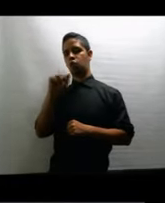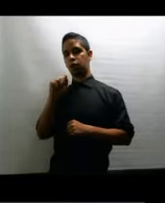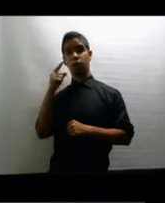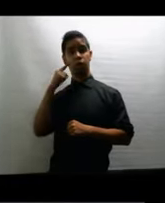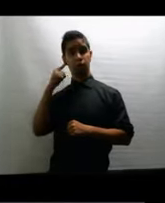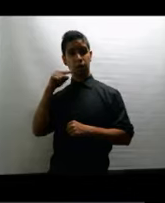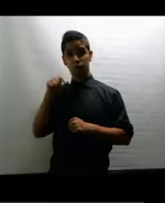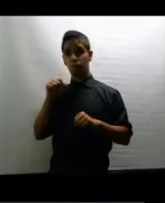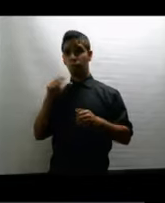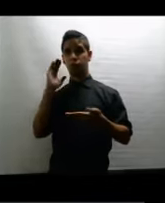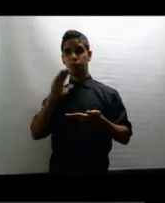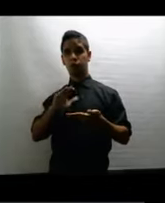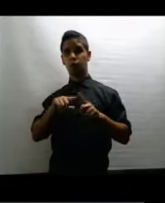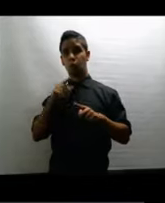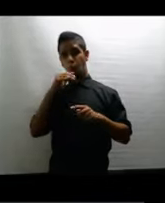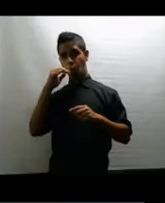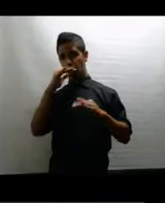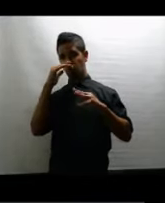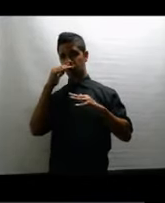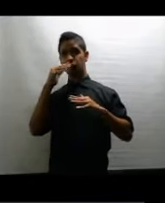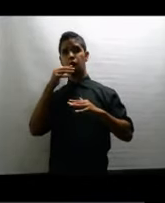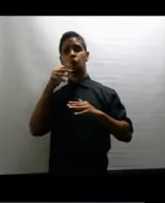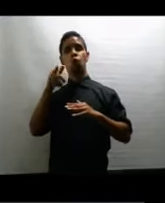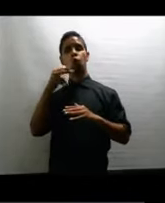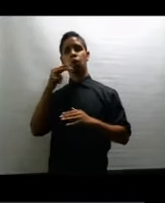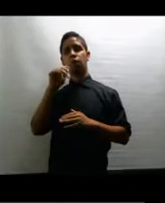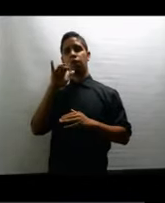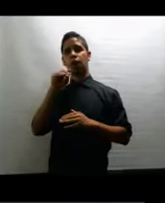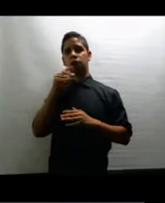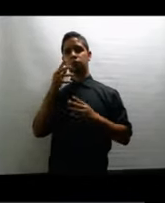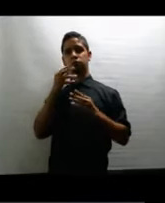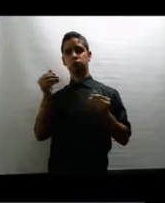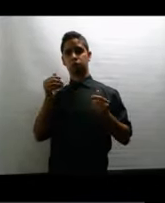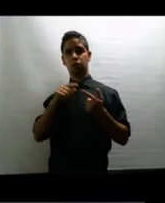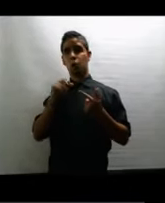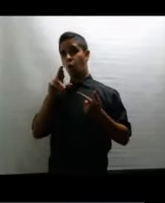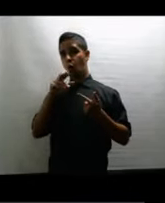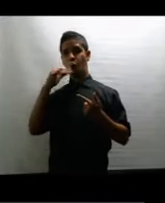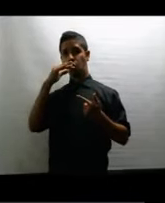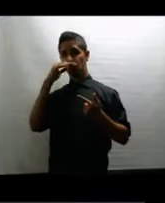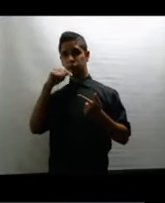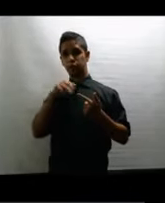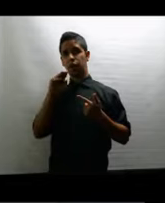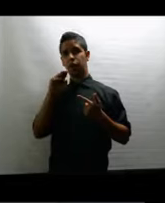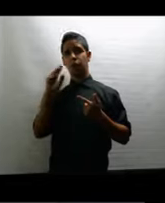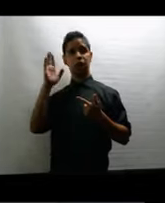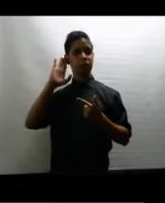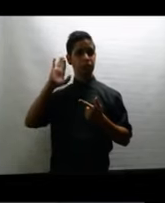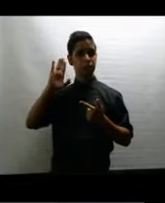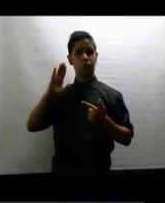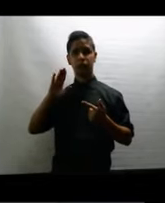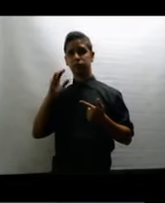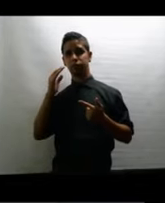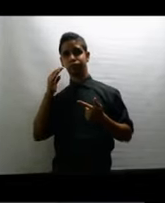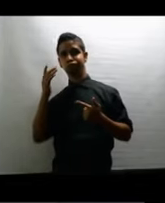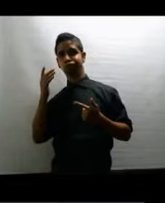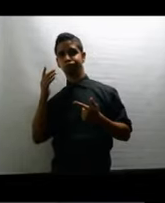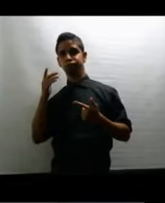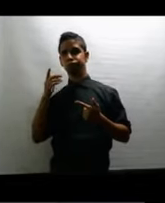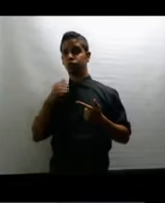para ayudar a reducir malos olores de humedad o malos olores de mascota que se riegan por toda la casa cuando se pasa la